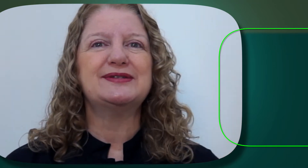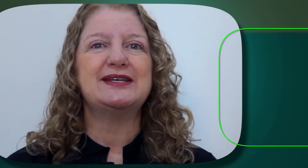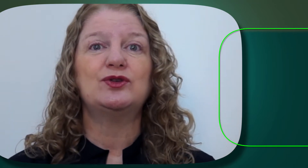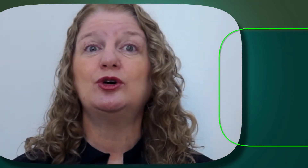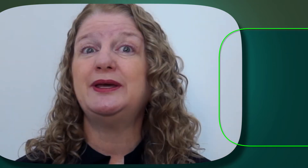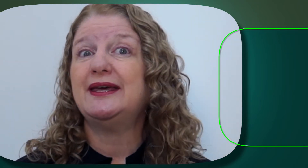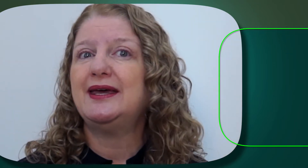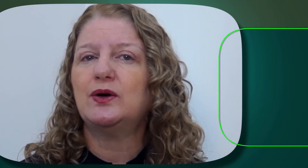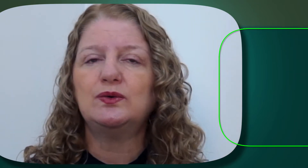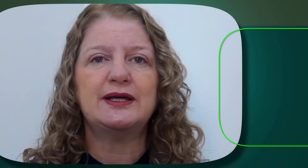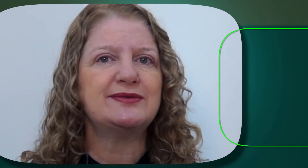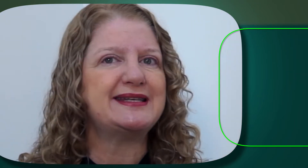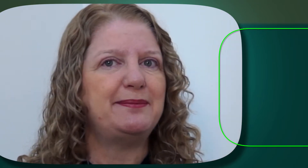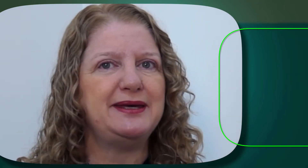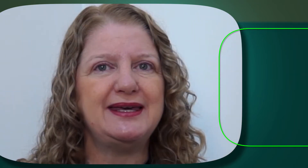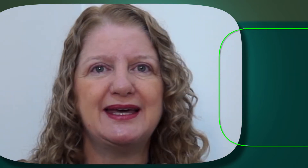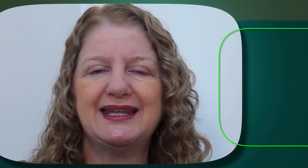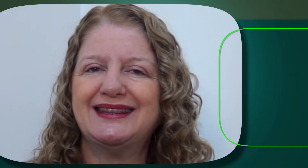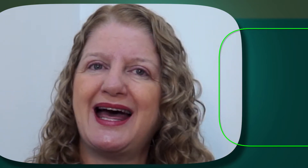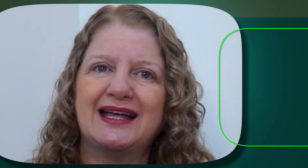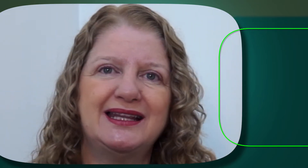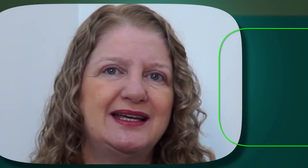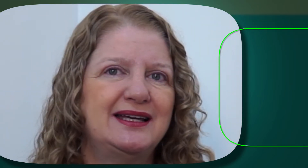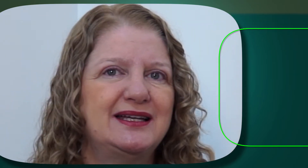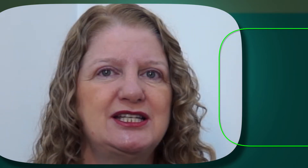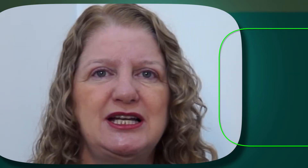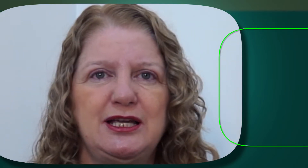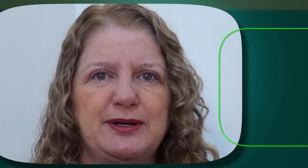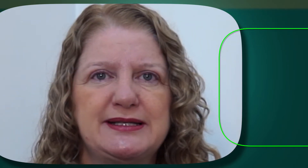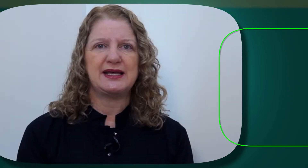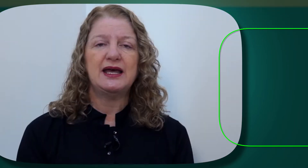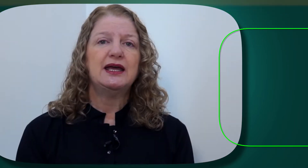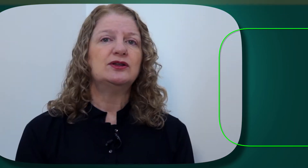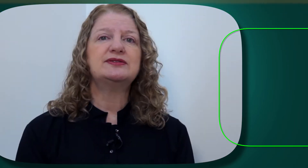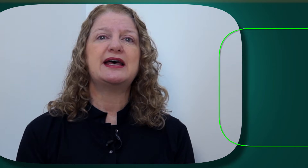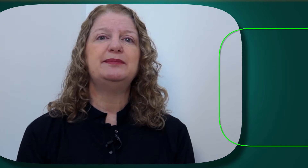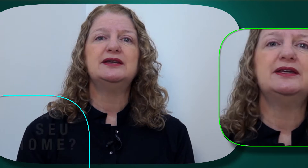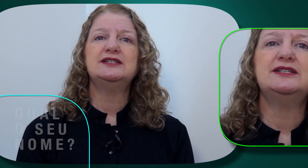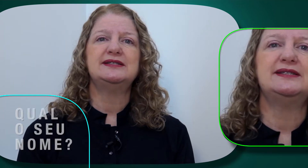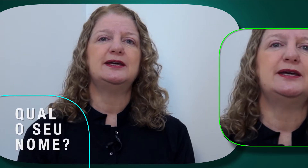seu nome e eu não sabia nada de Libras. Eu não sabia dizer